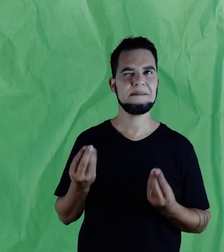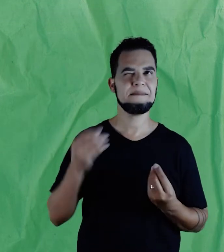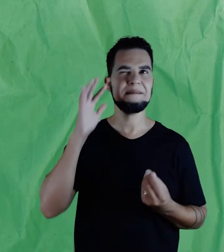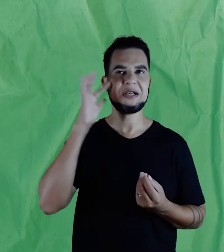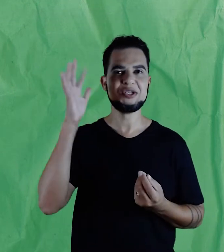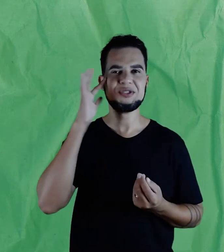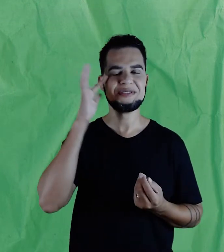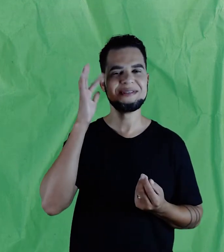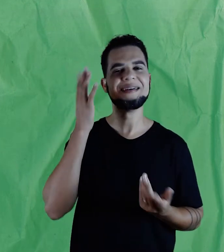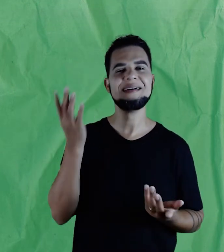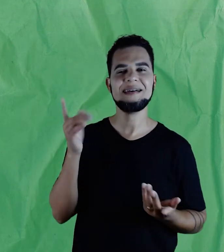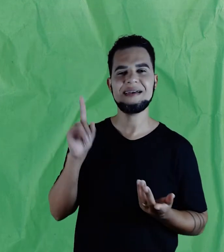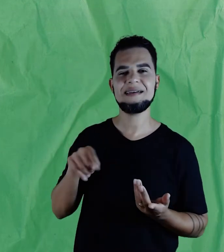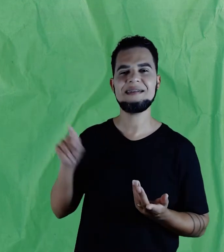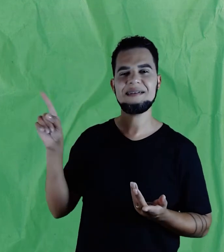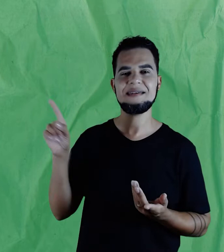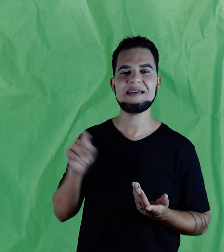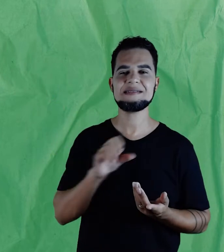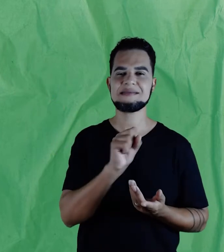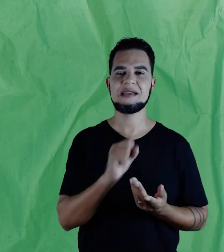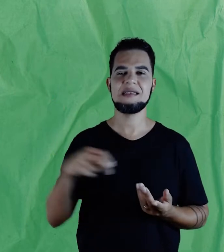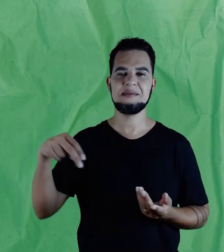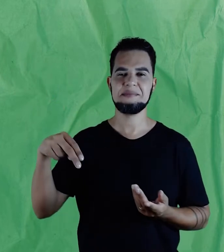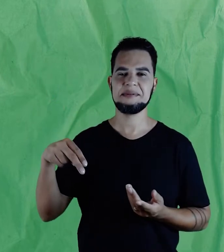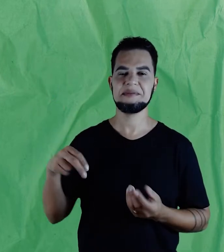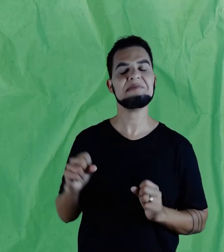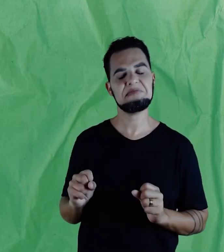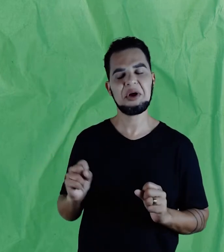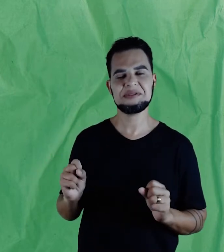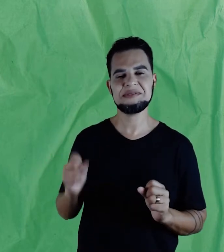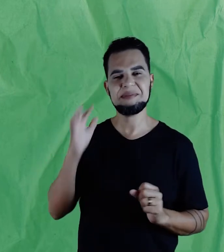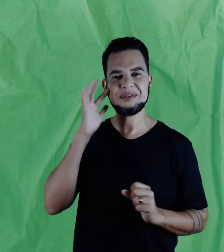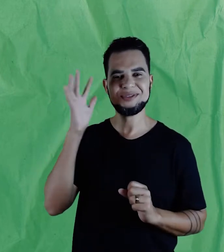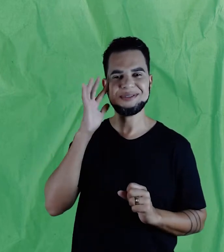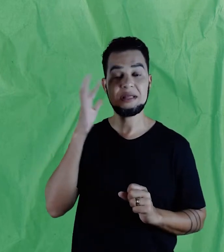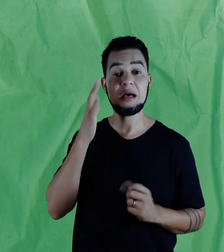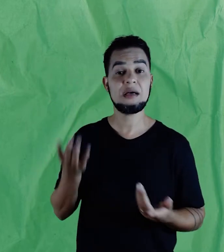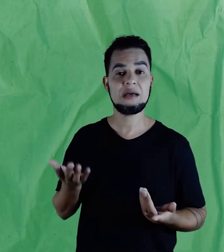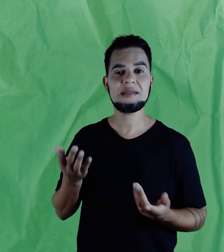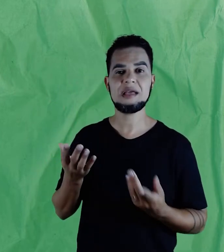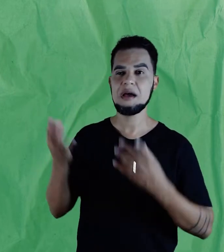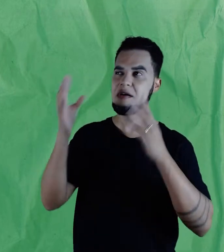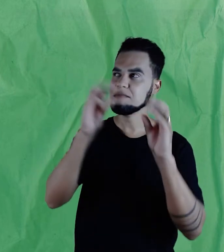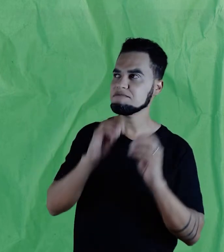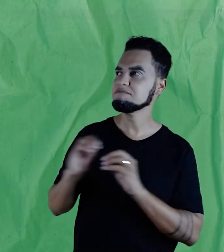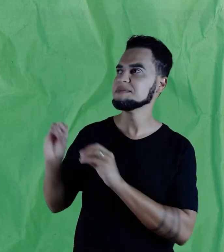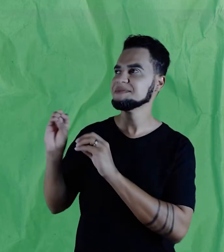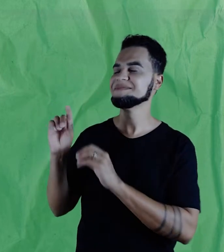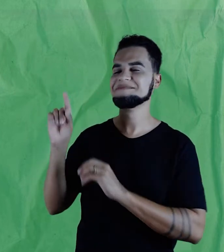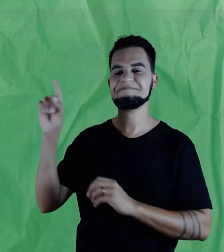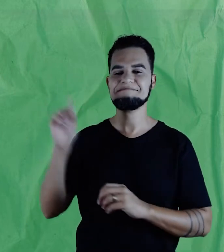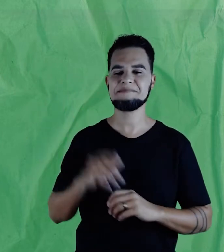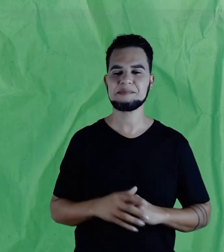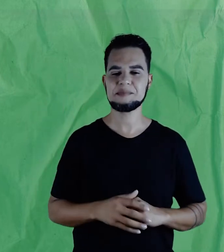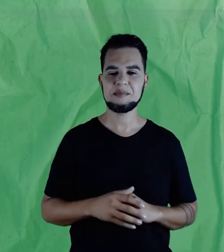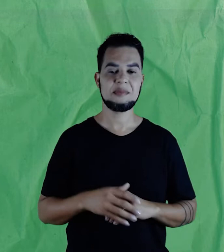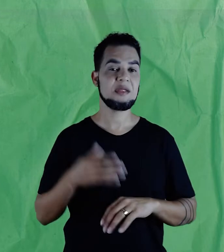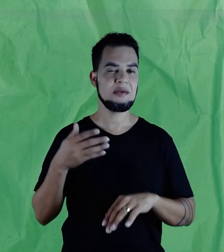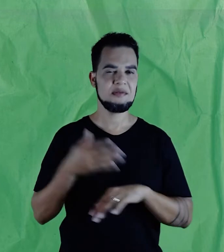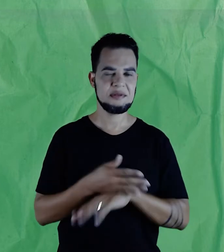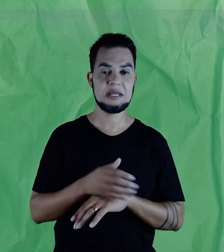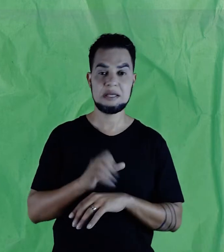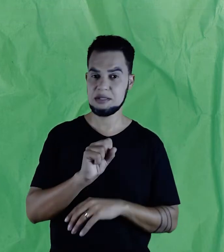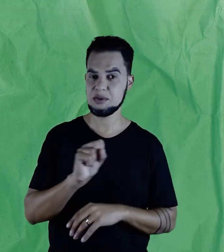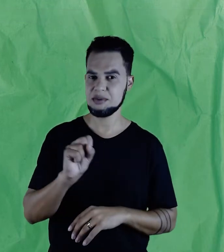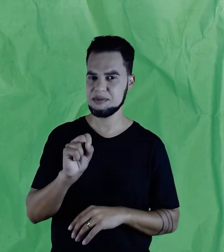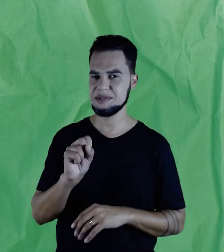pode ser a nossa sign up, Então eu vou recortar tudo aqui, eu vou lá na minha